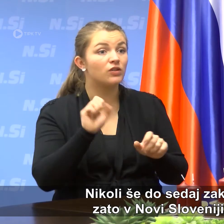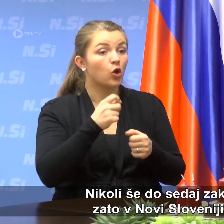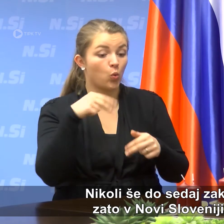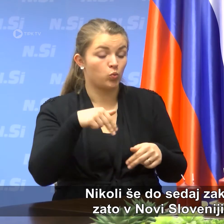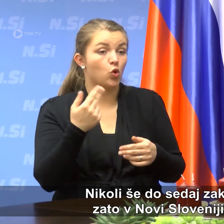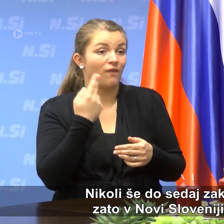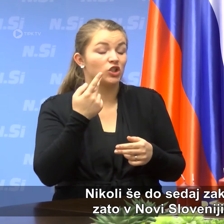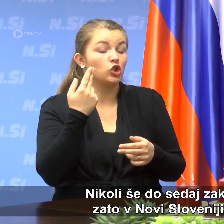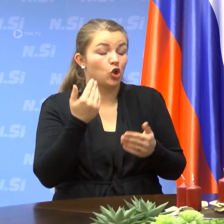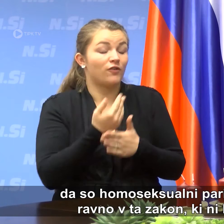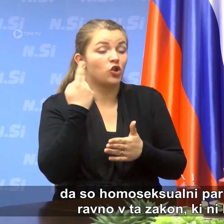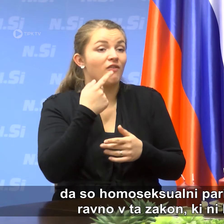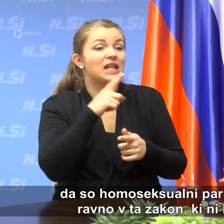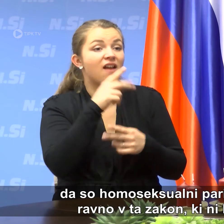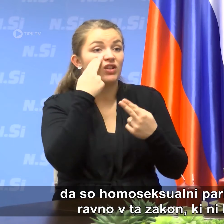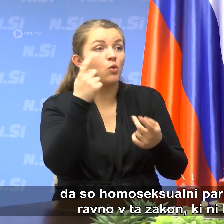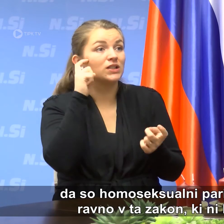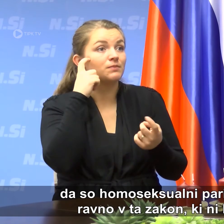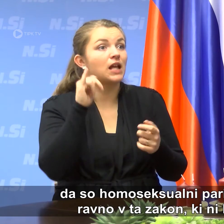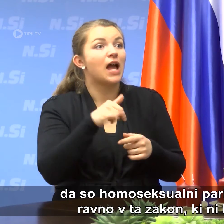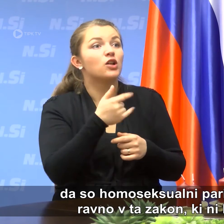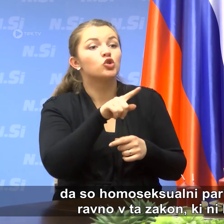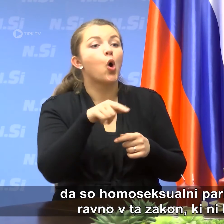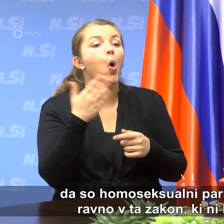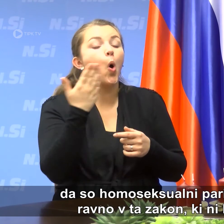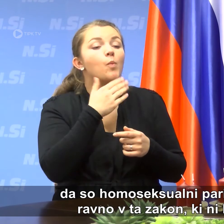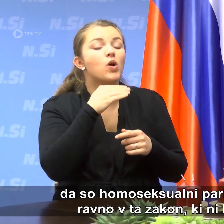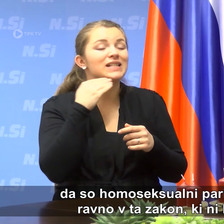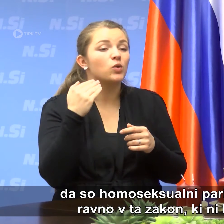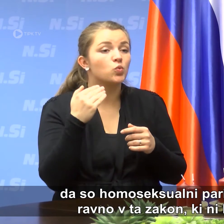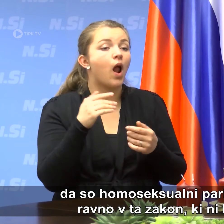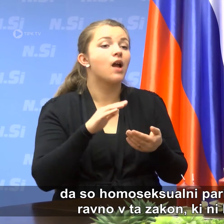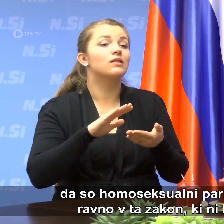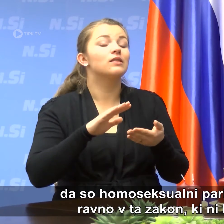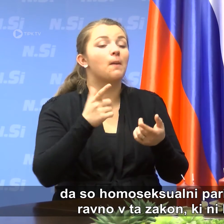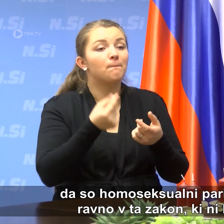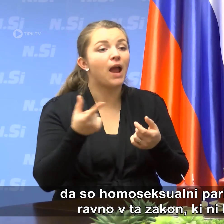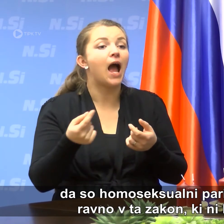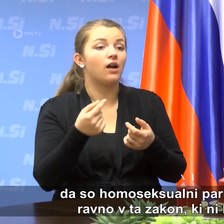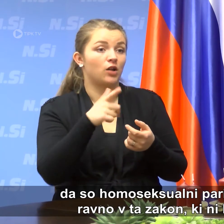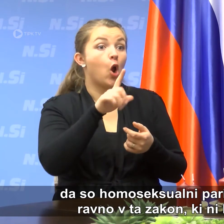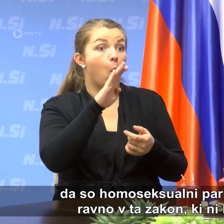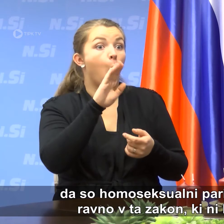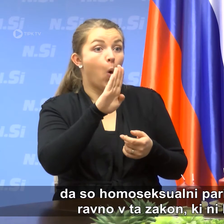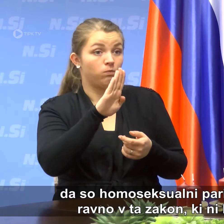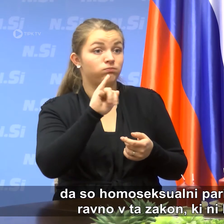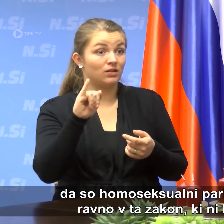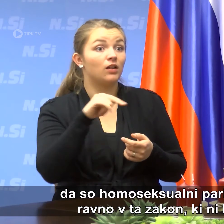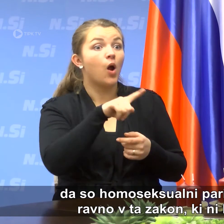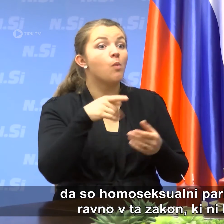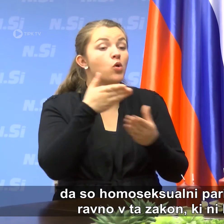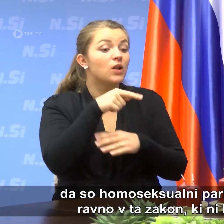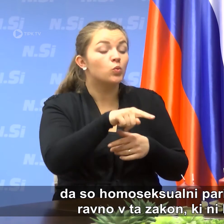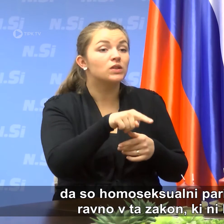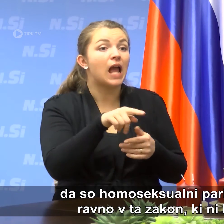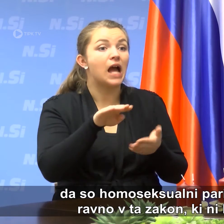ne vidimo smisla, da so homoseksualni pari oziroma lobi posegli ravno v ta zakon, ki ni